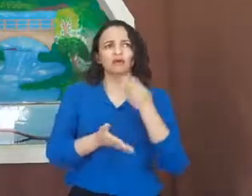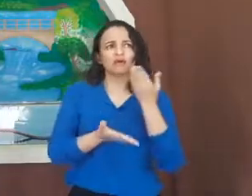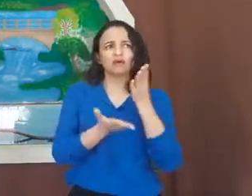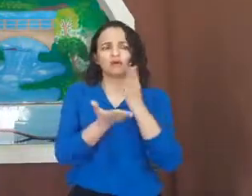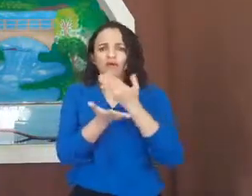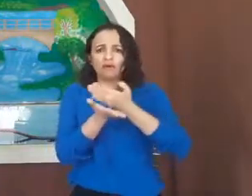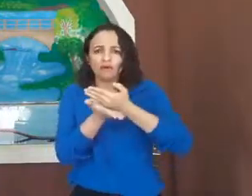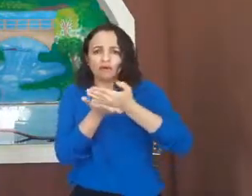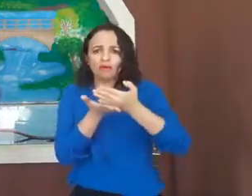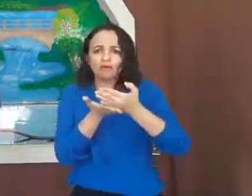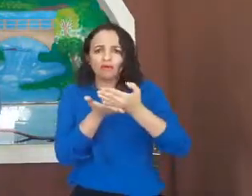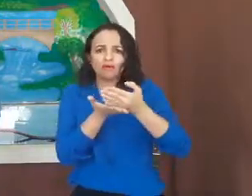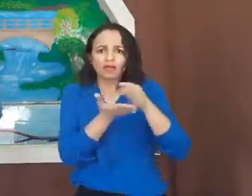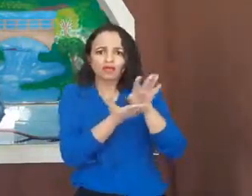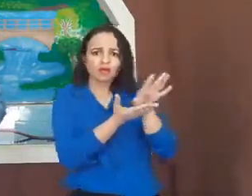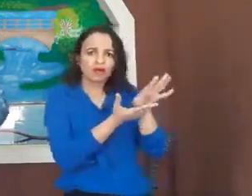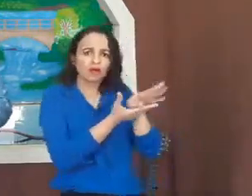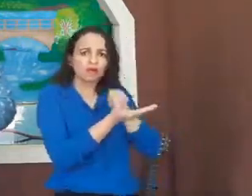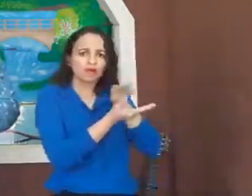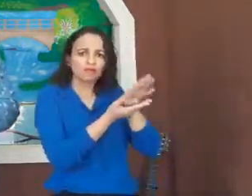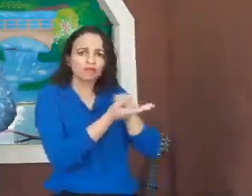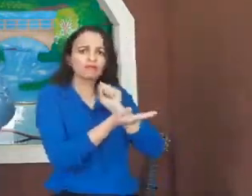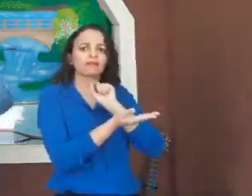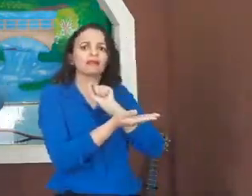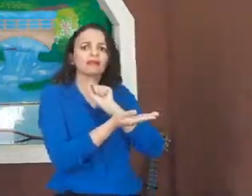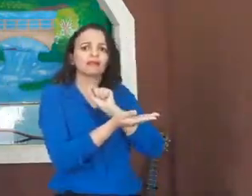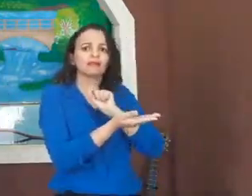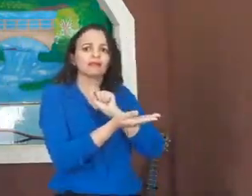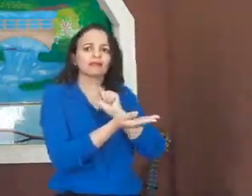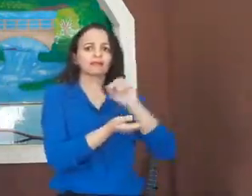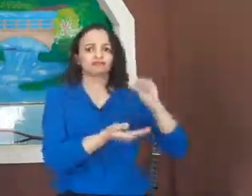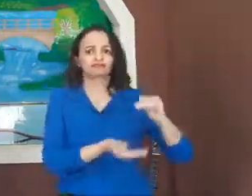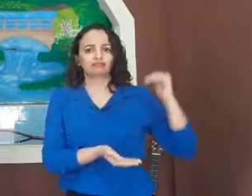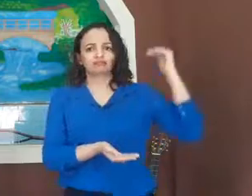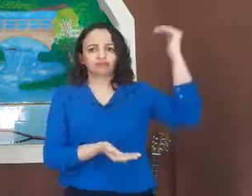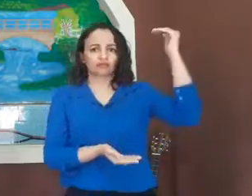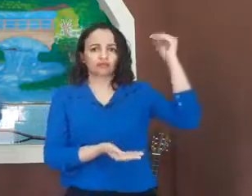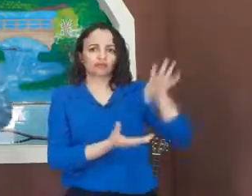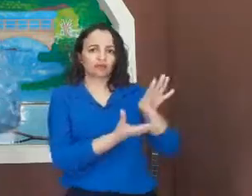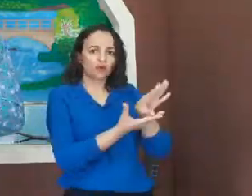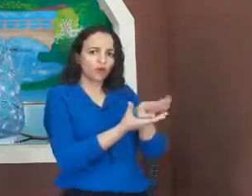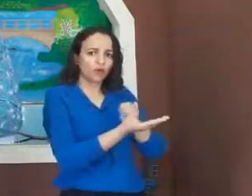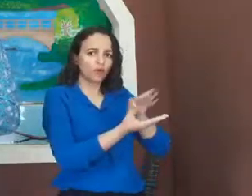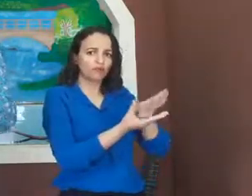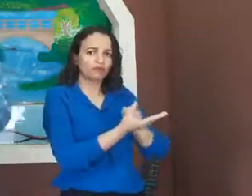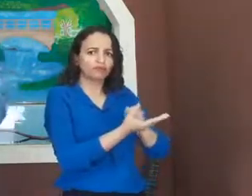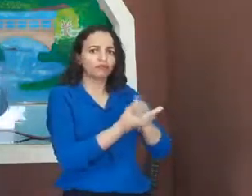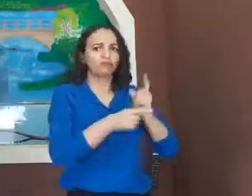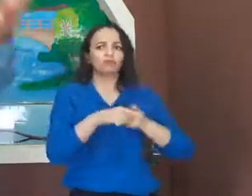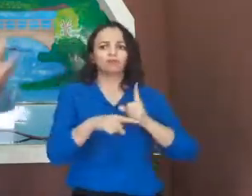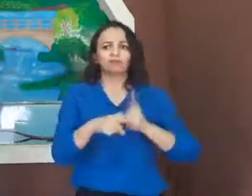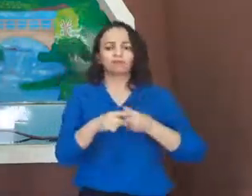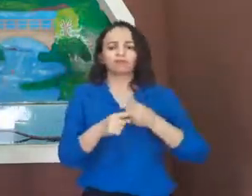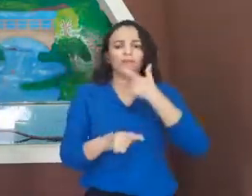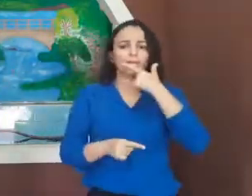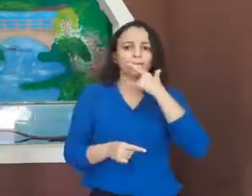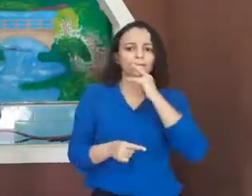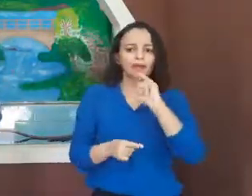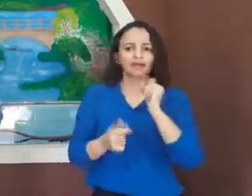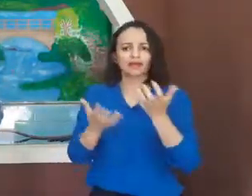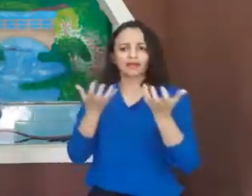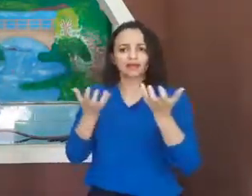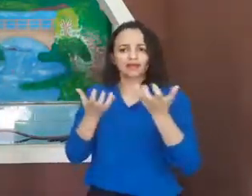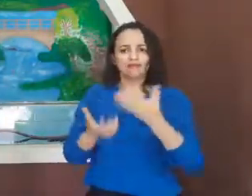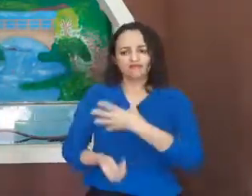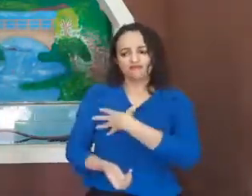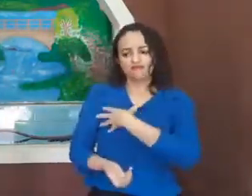deveriam ser mais lá na frente. Há uma ânsia de muitos pais em alfabetizar o filho antes